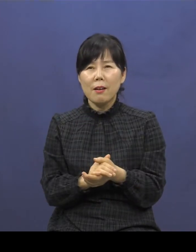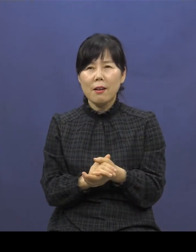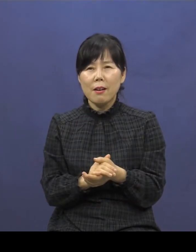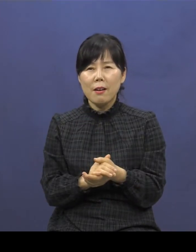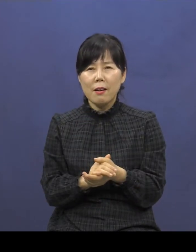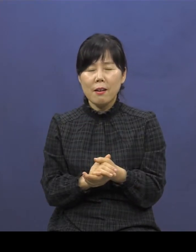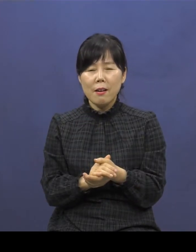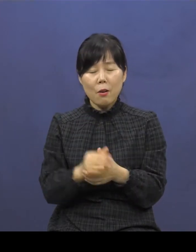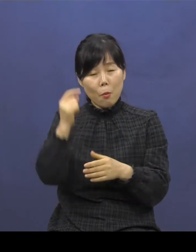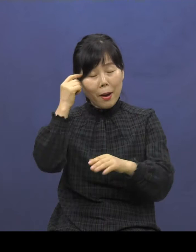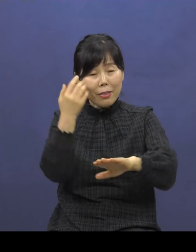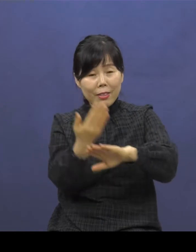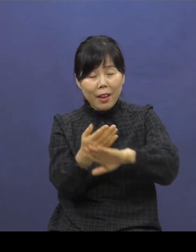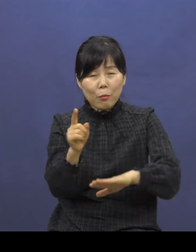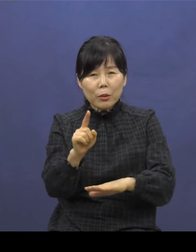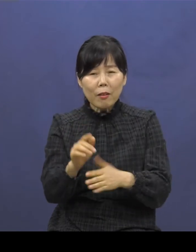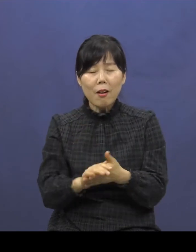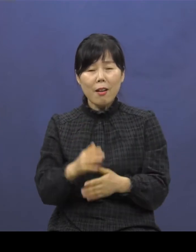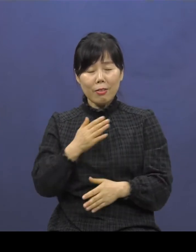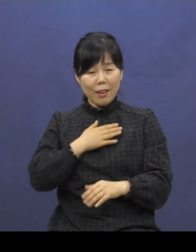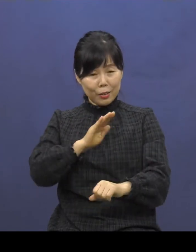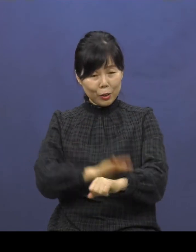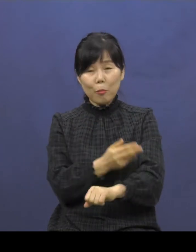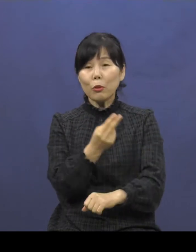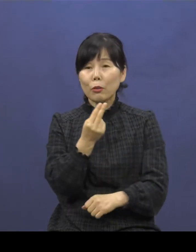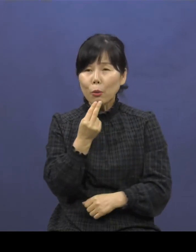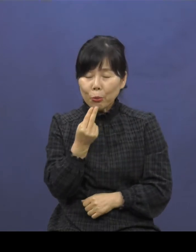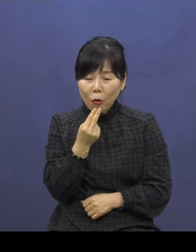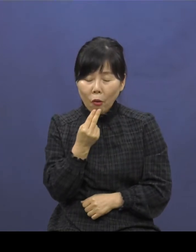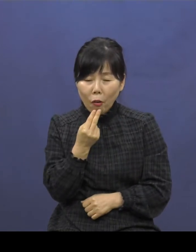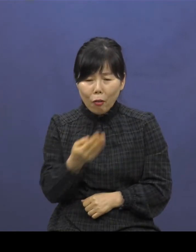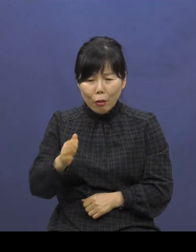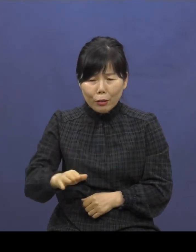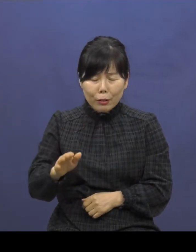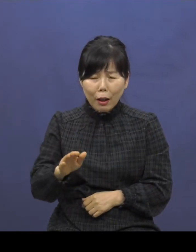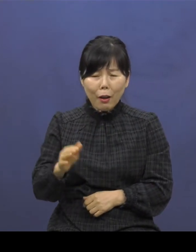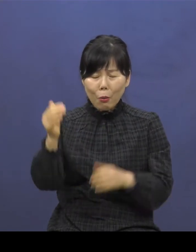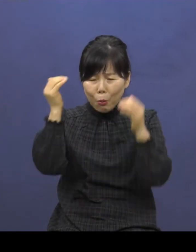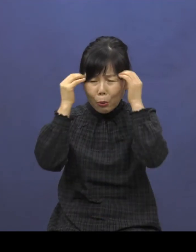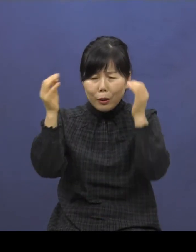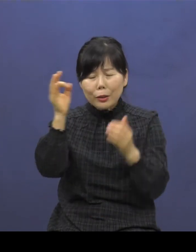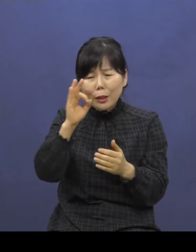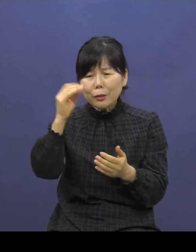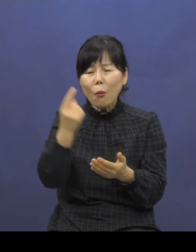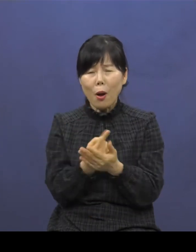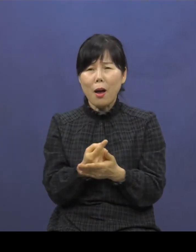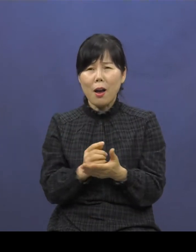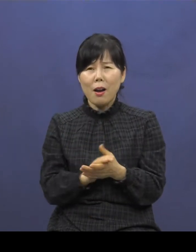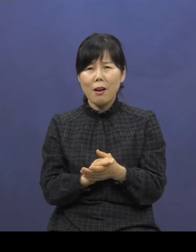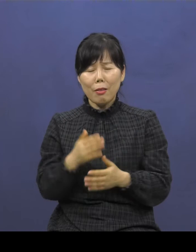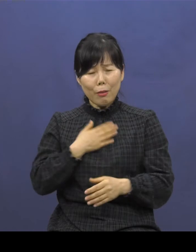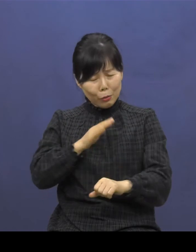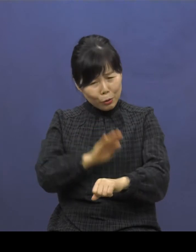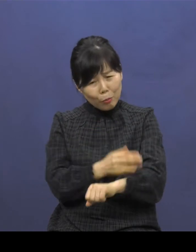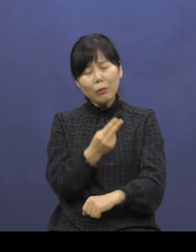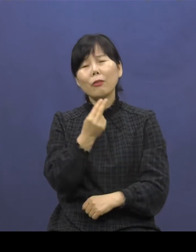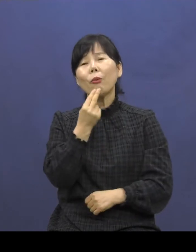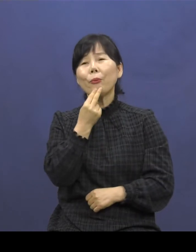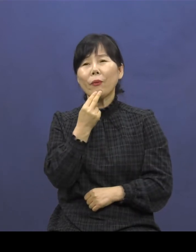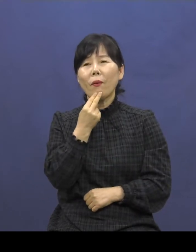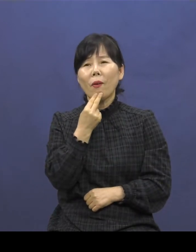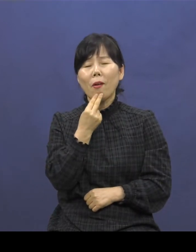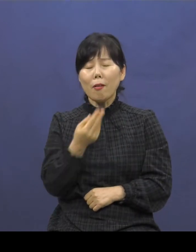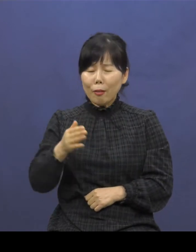그 반대로 잘못한 것도 없는데 찾아온 고난입니다. 특별히 내가 잘못한 것이 없는데 고난이 온